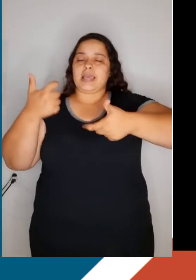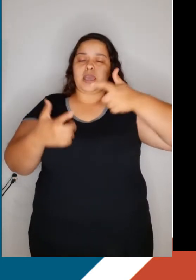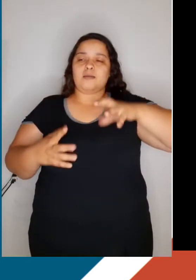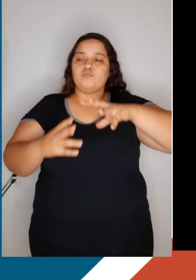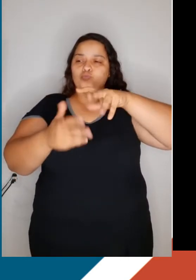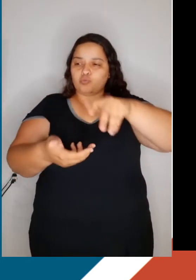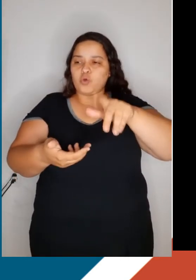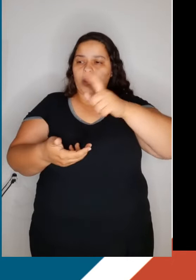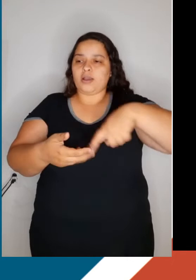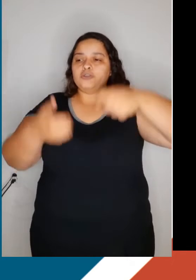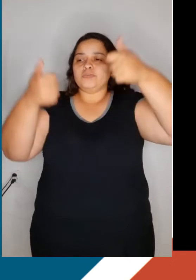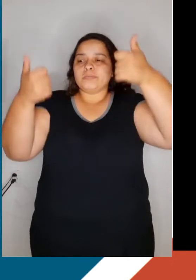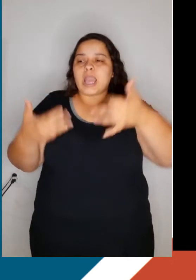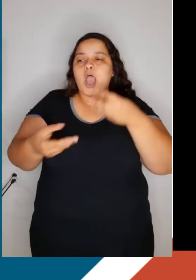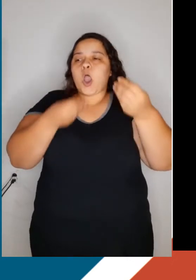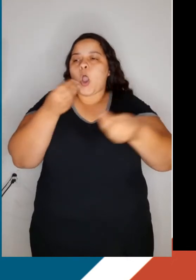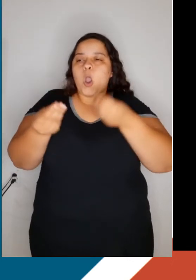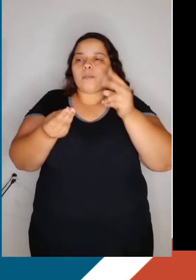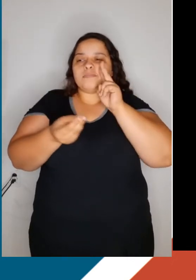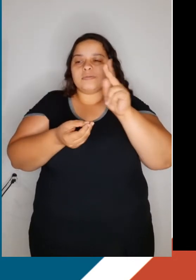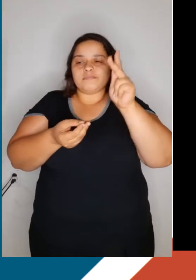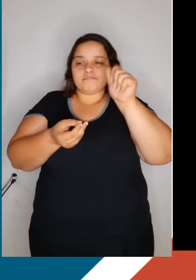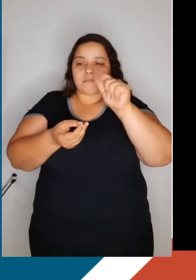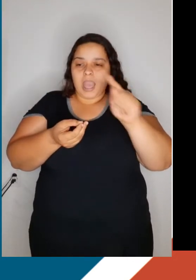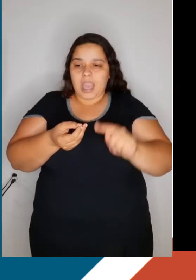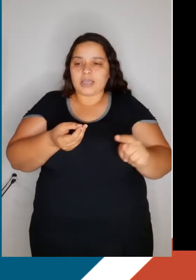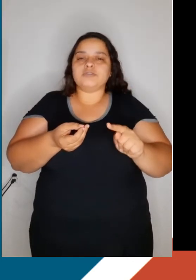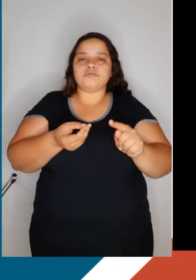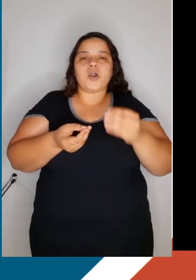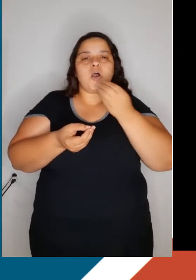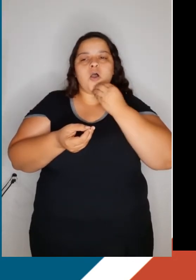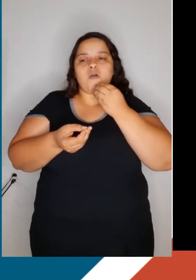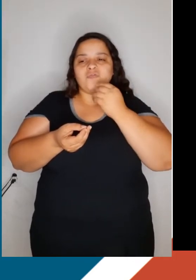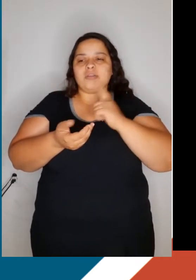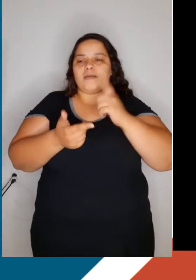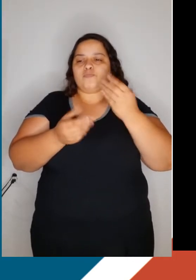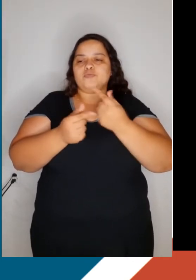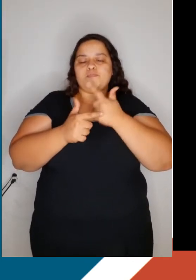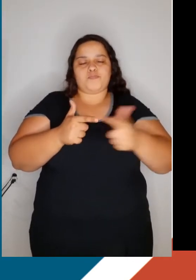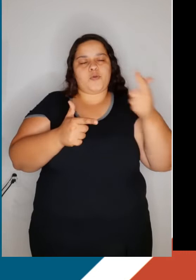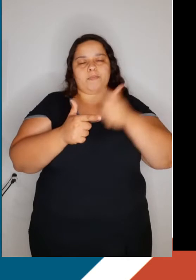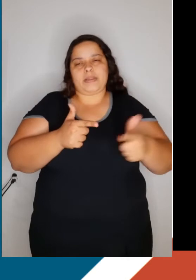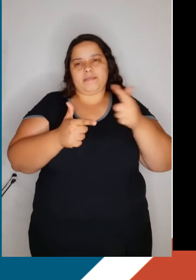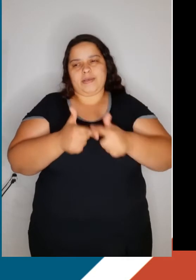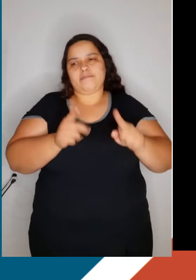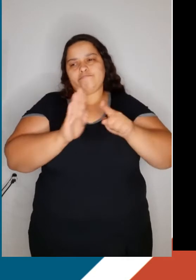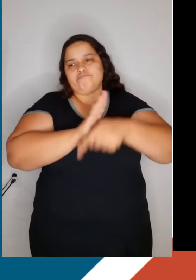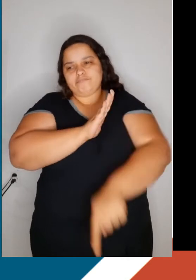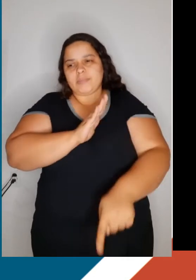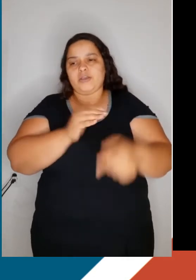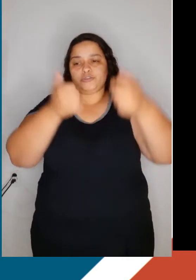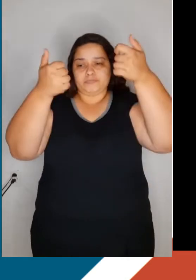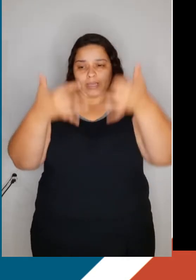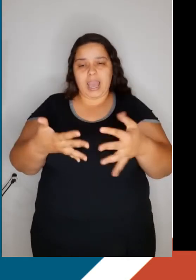vai explicar como que essa aparente paz do século XIX, na verdade, é um grande barril de pólvora que vai sendo alimentado. Então eu vou